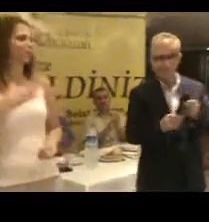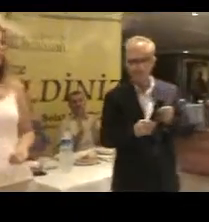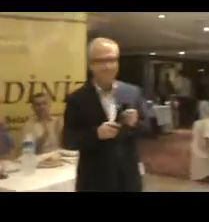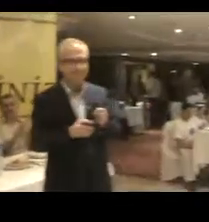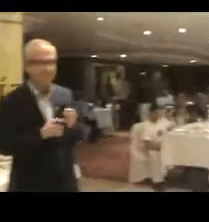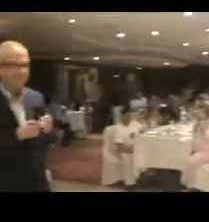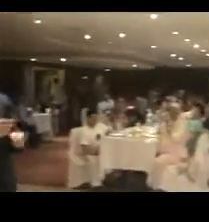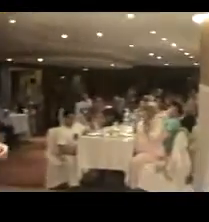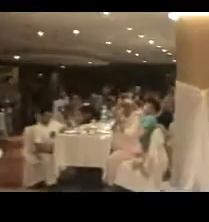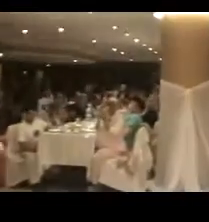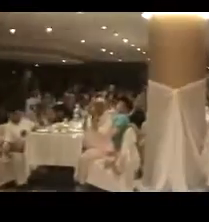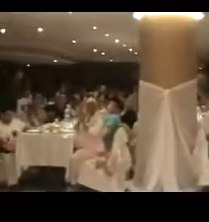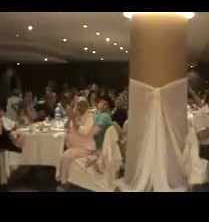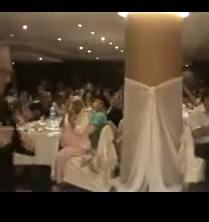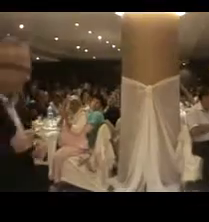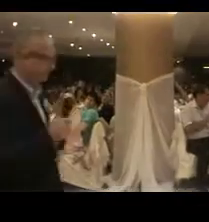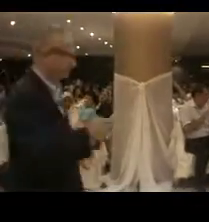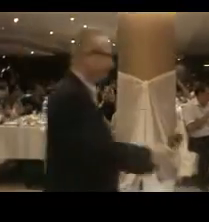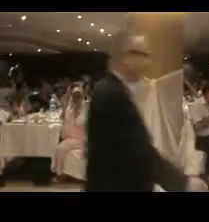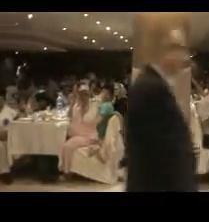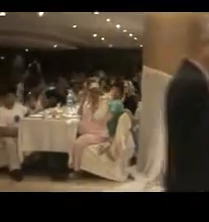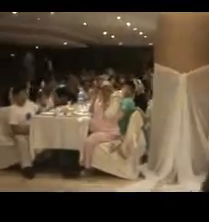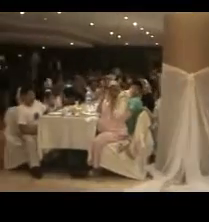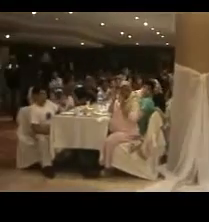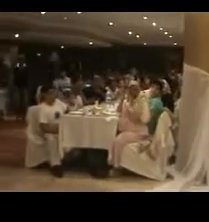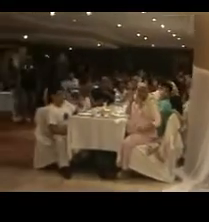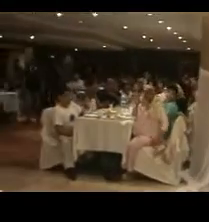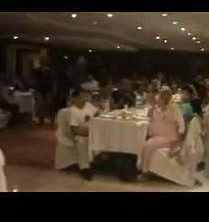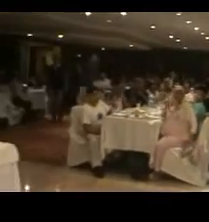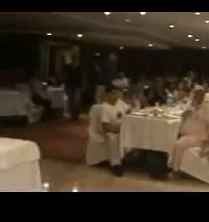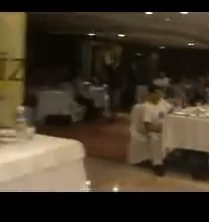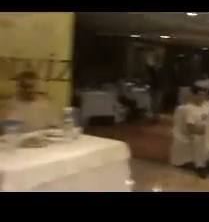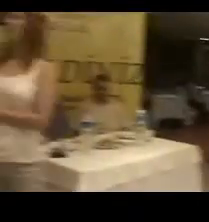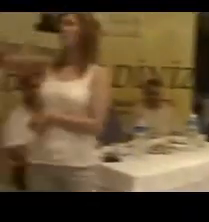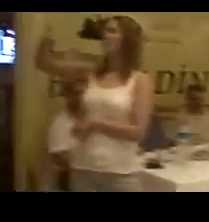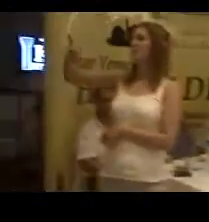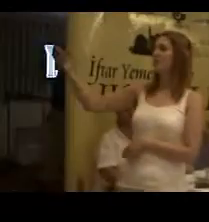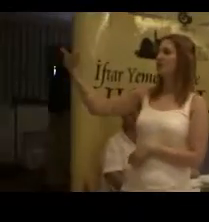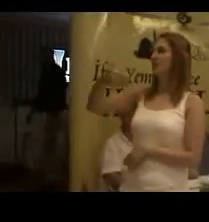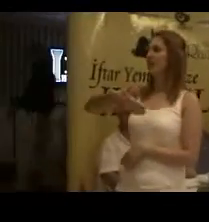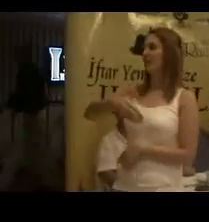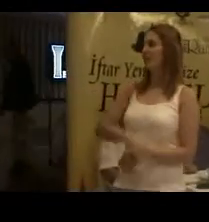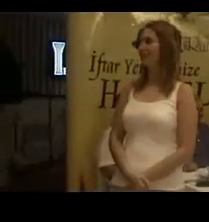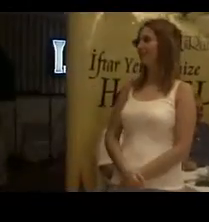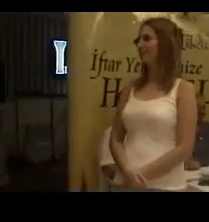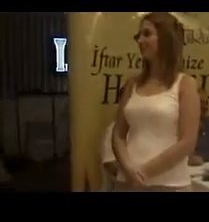Thank you.